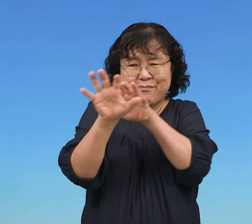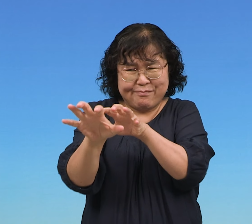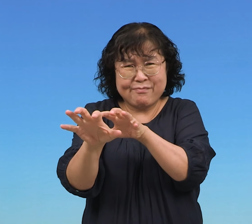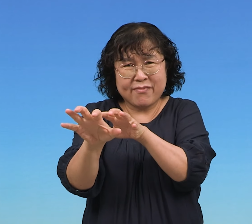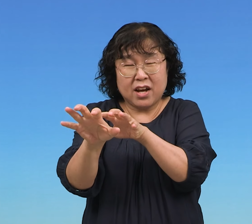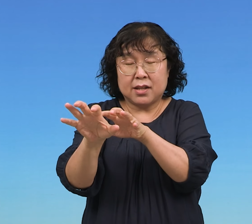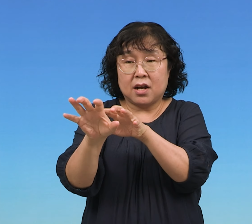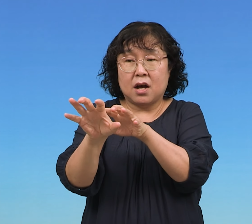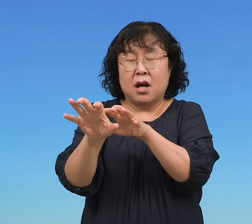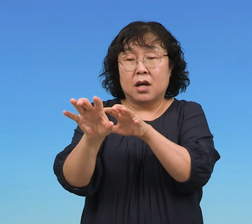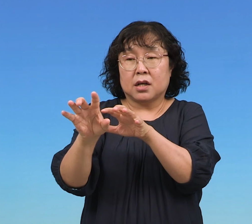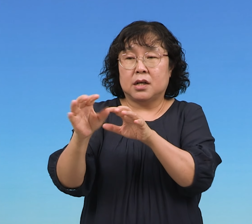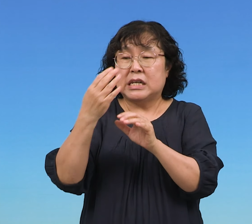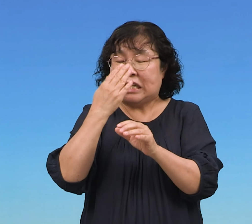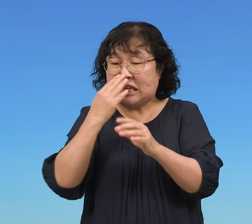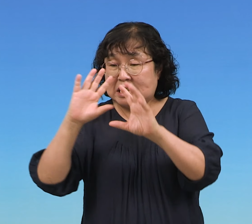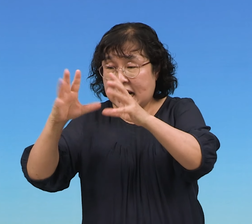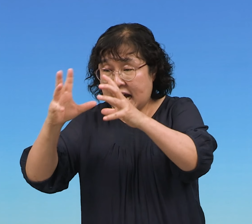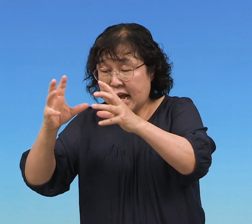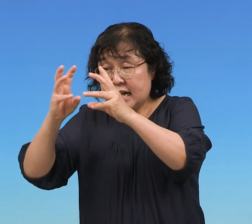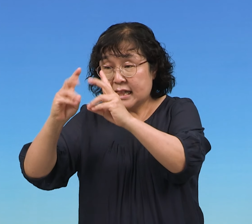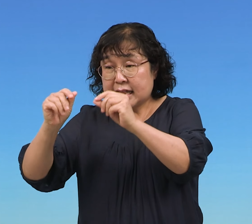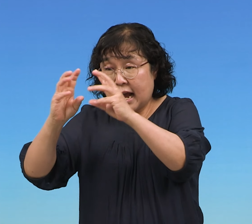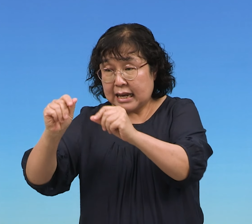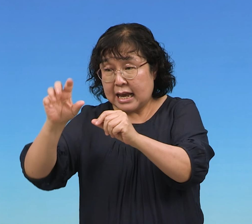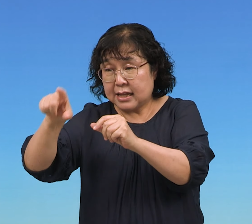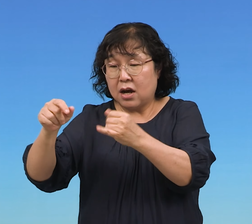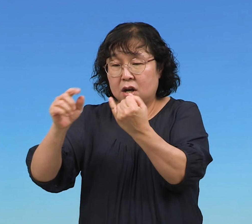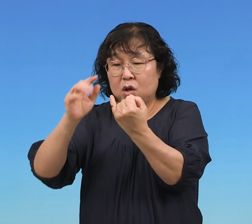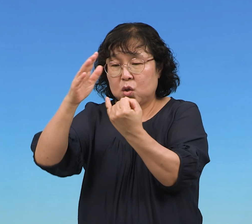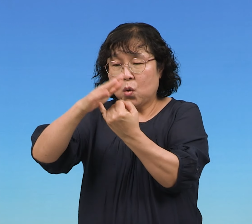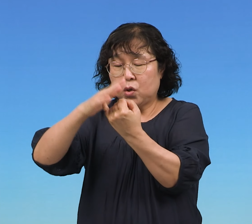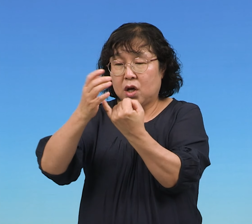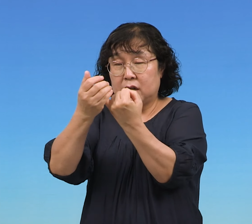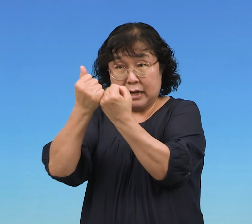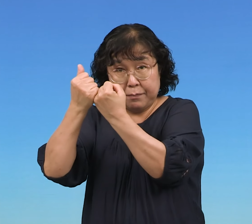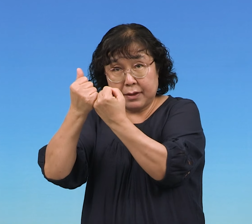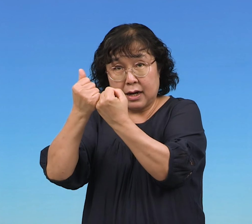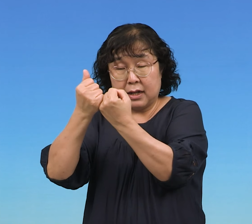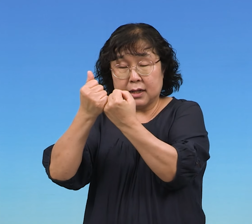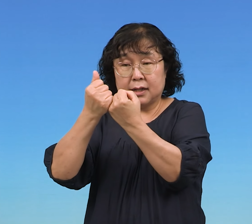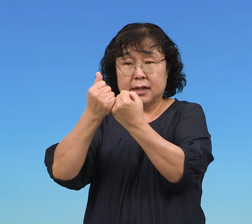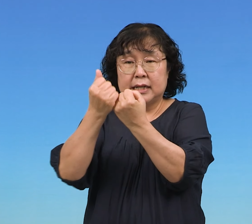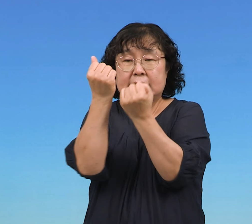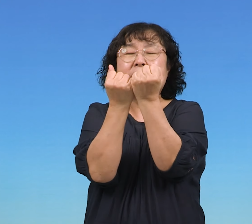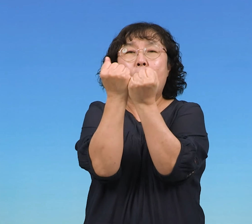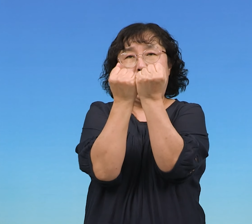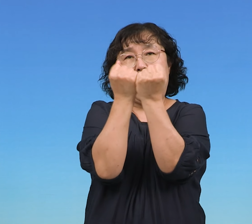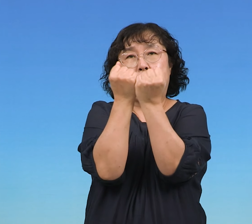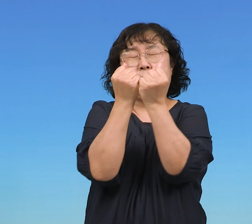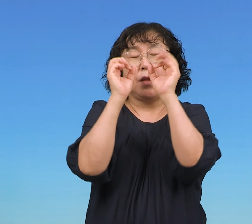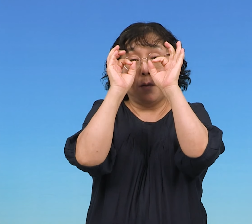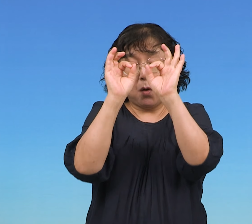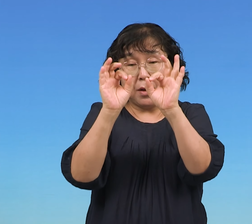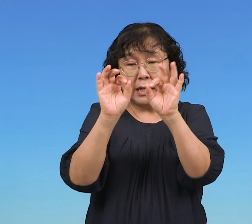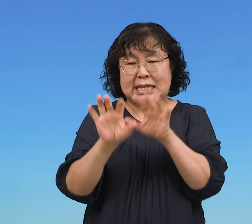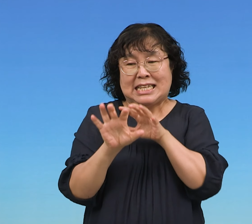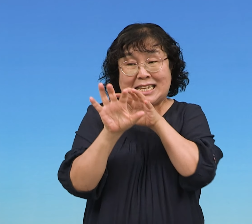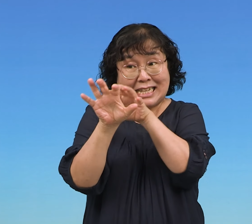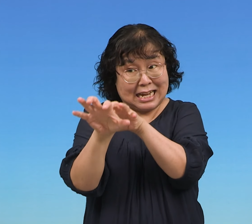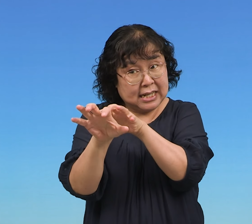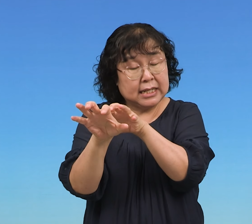어린 소녀 하나를 사로잡음에 이거를 가지고 풀이한 글을 봤는데요, 이 떼를 지어 가지고 와서 이 애를 잡아갔다는